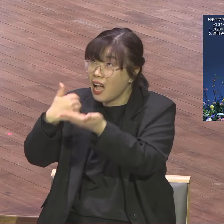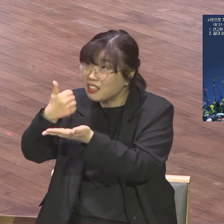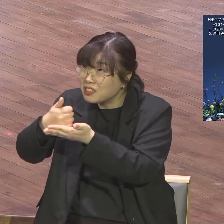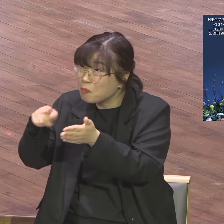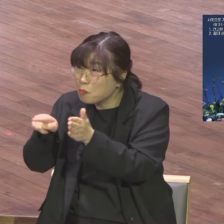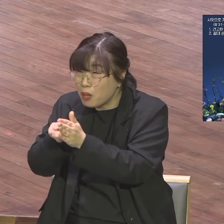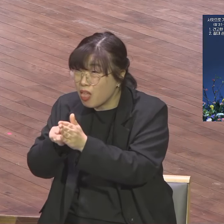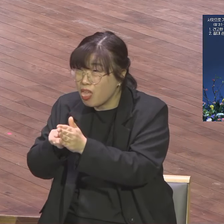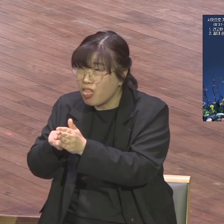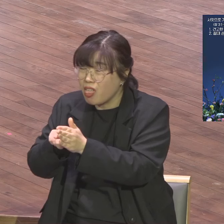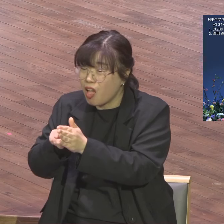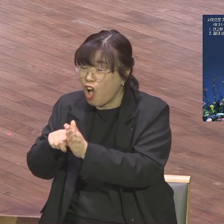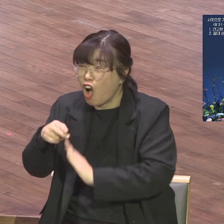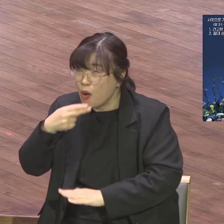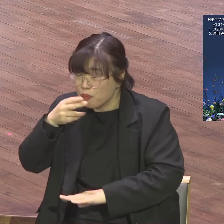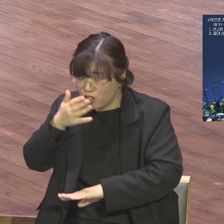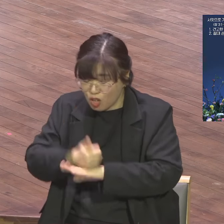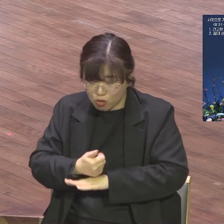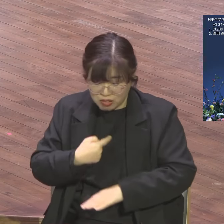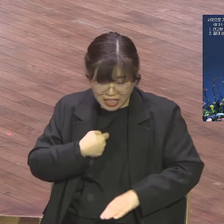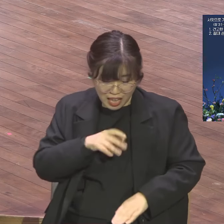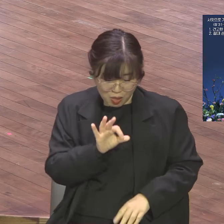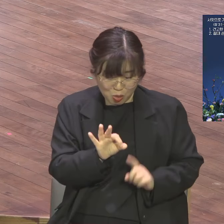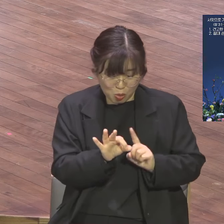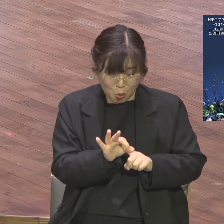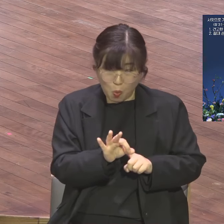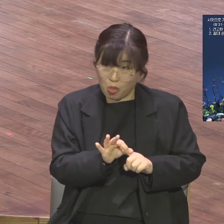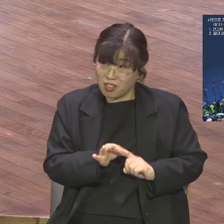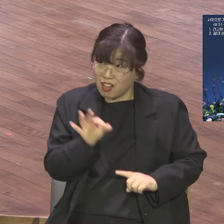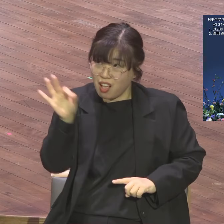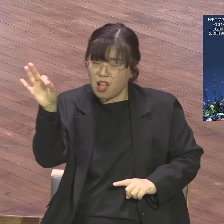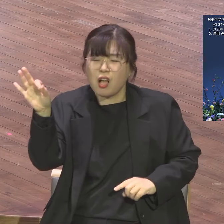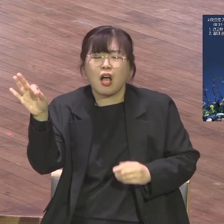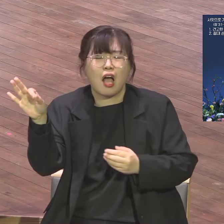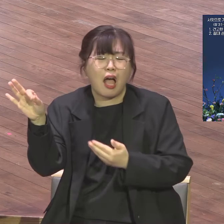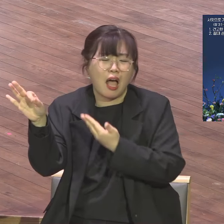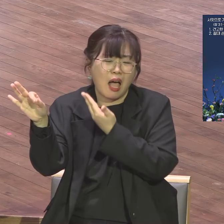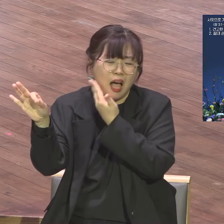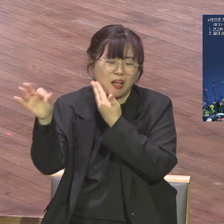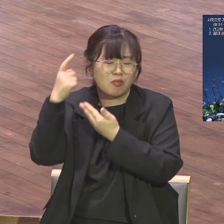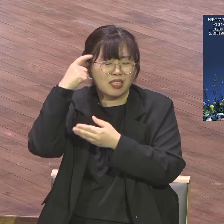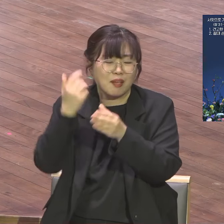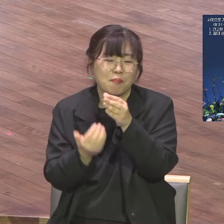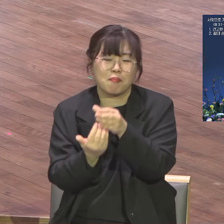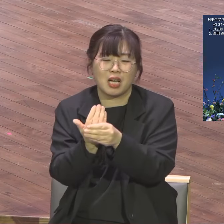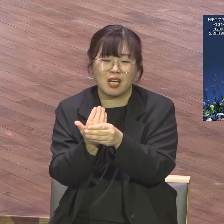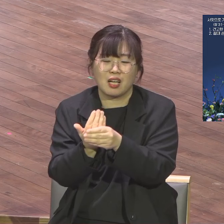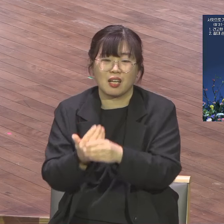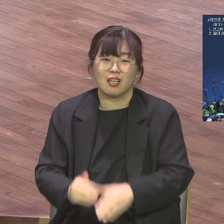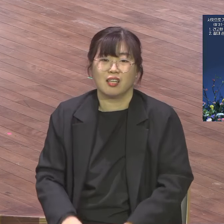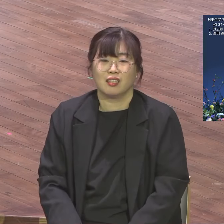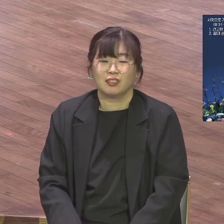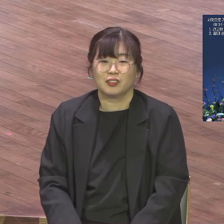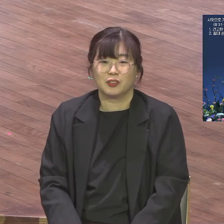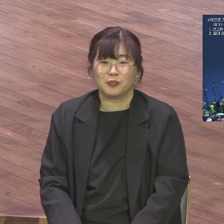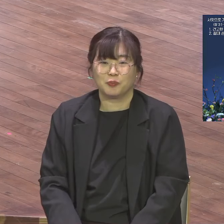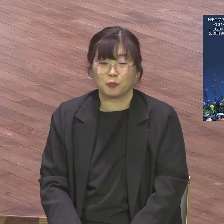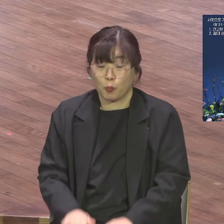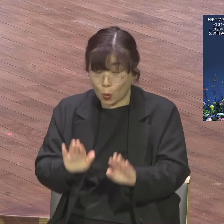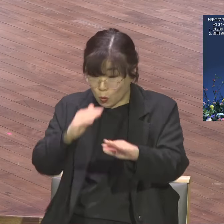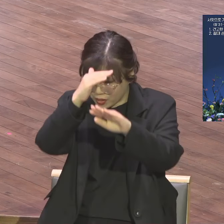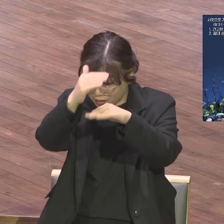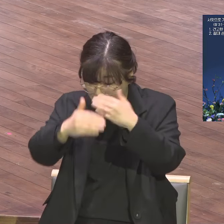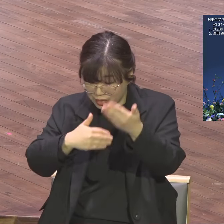그리고 소산물의 처음 익은 열매 모든 소산물에서 제일 좋은 거 제일 좋은